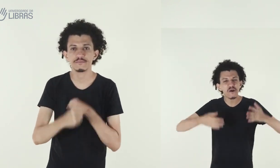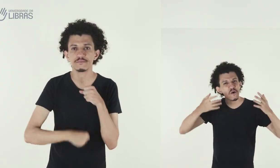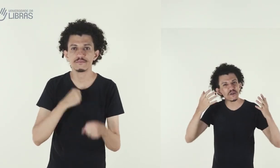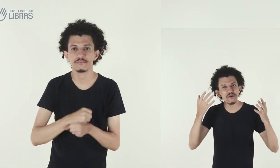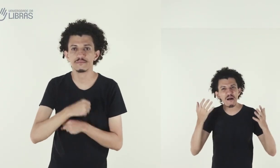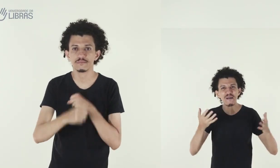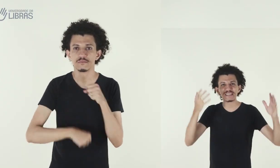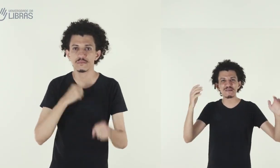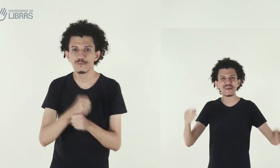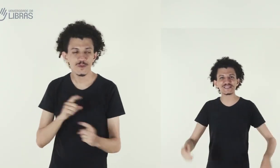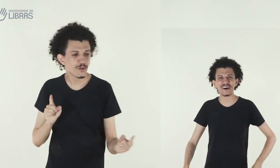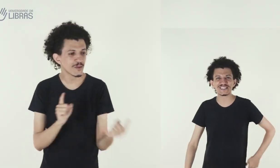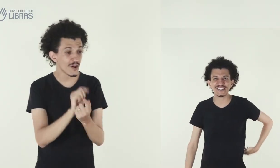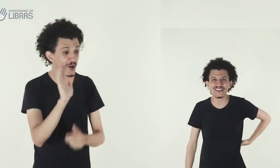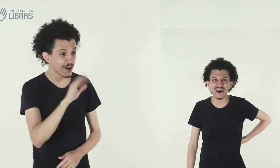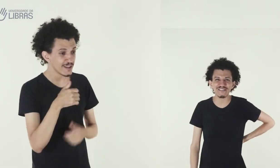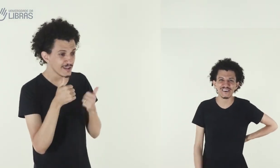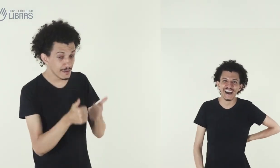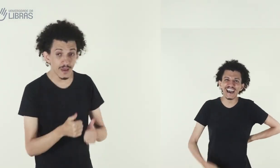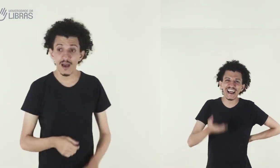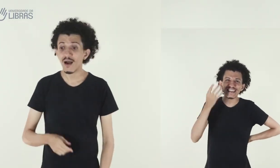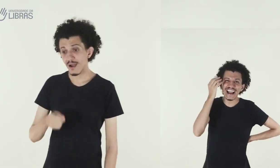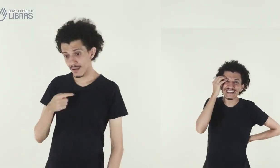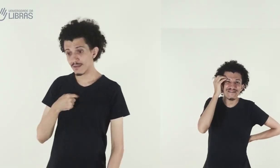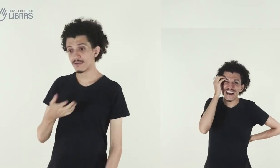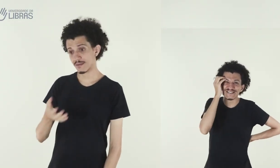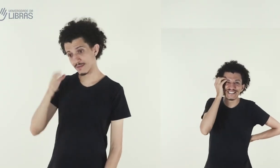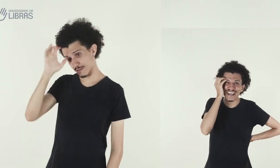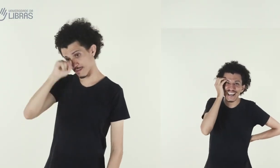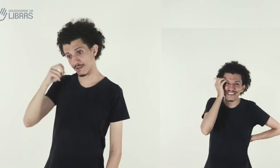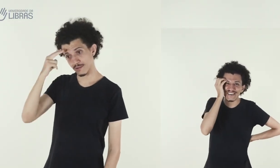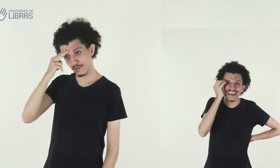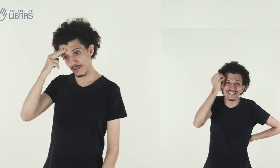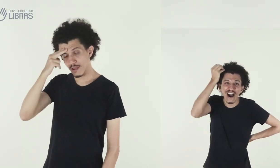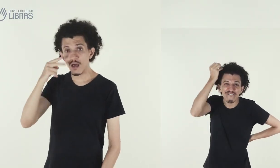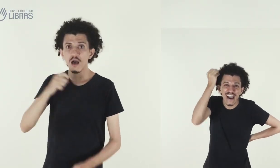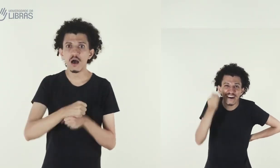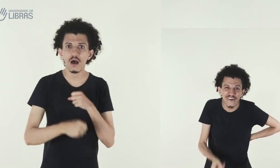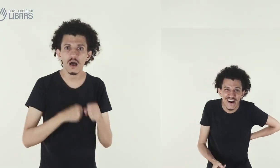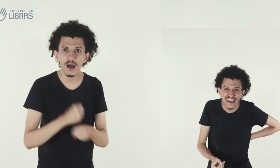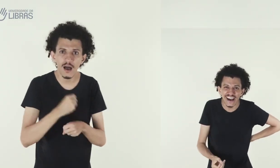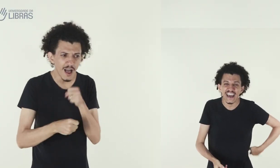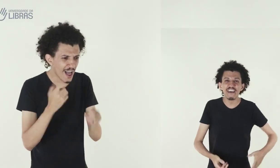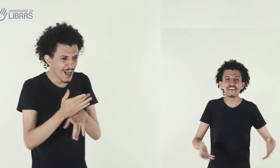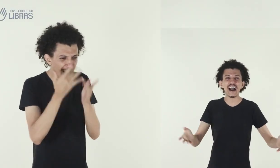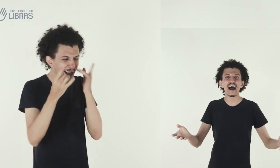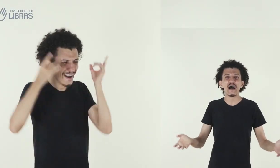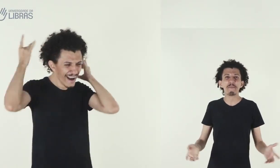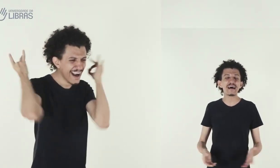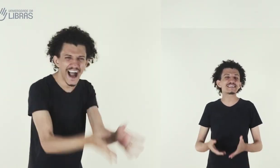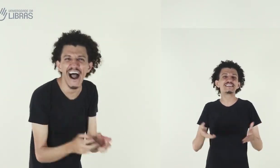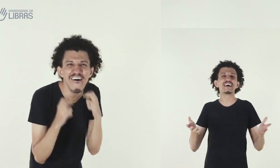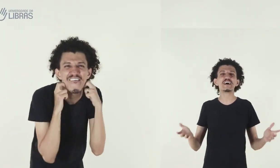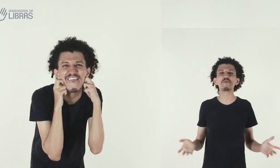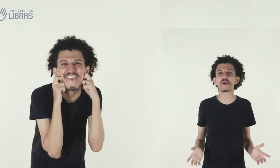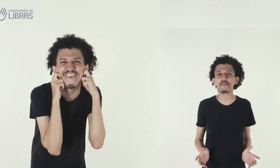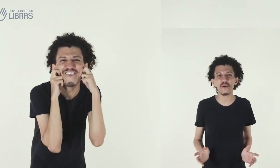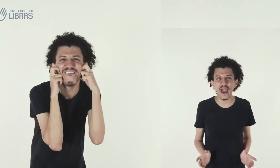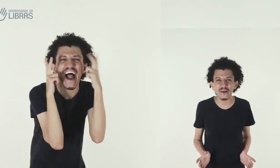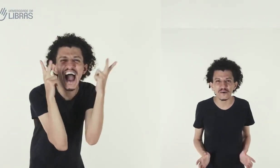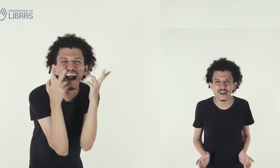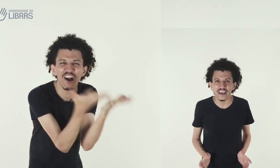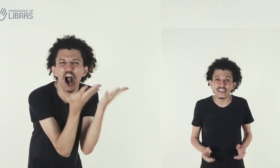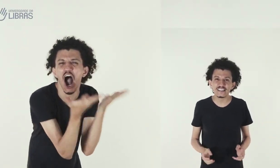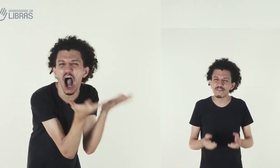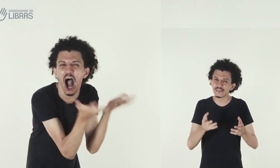anos, encontro com a mesma pessoa de novo e ela tá lá do mesmo jeito. Isso é uma vergonha de ficar massageando o